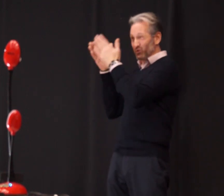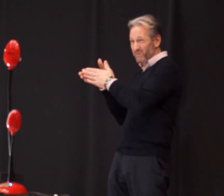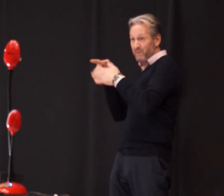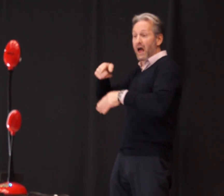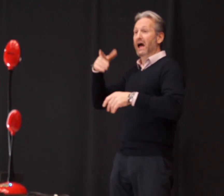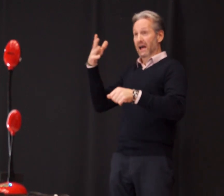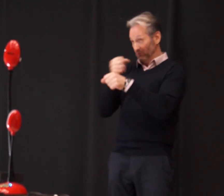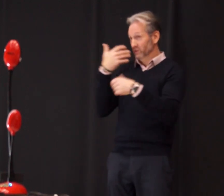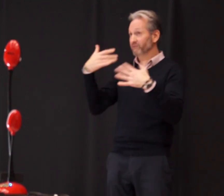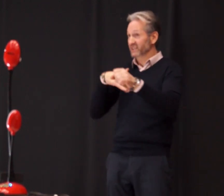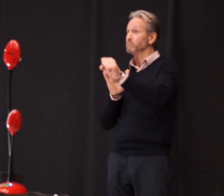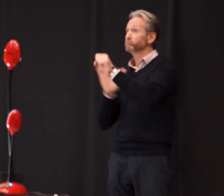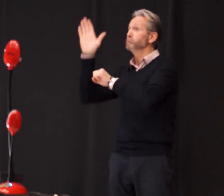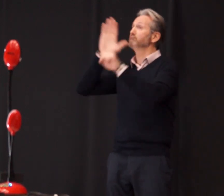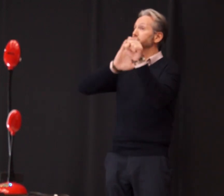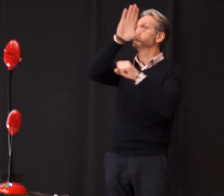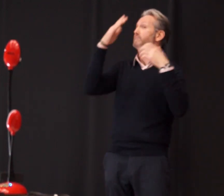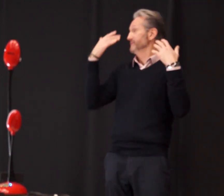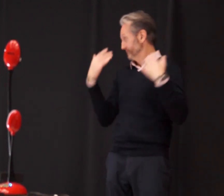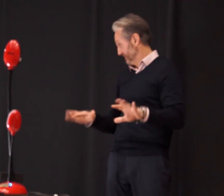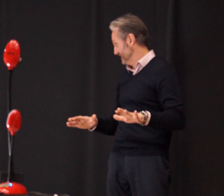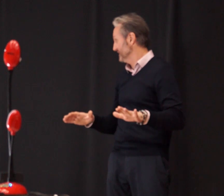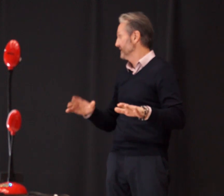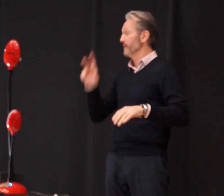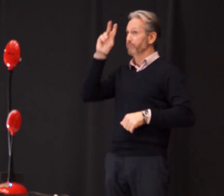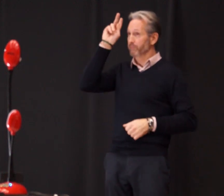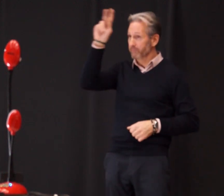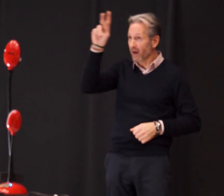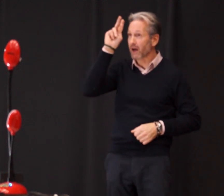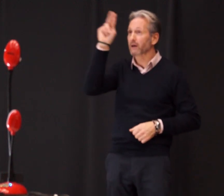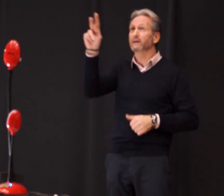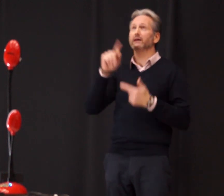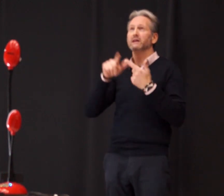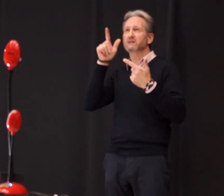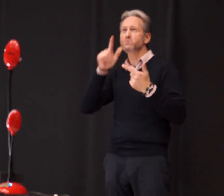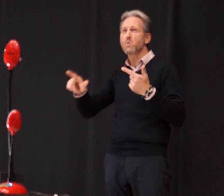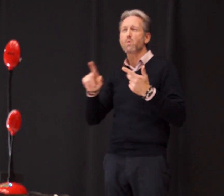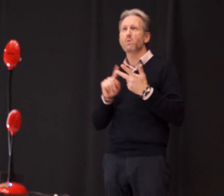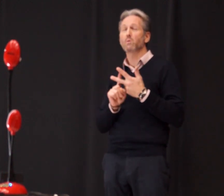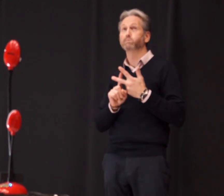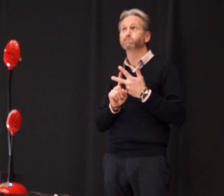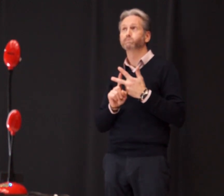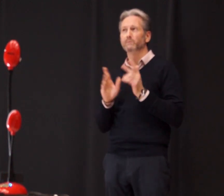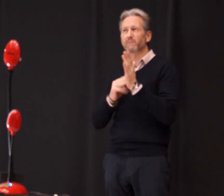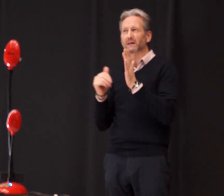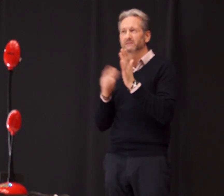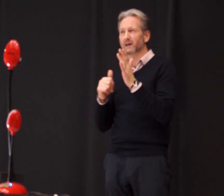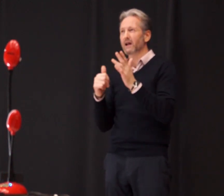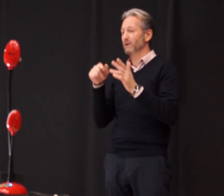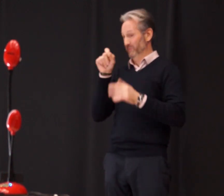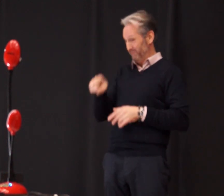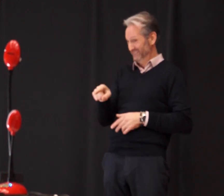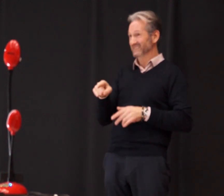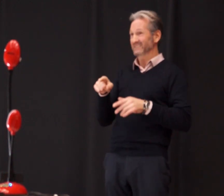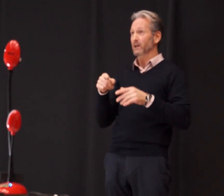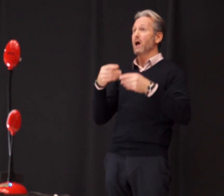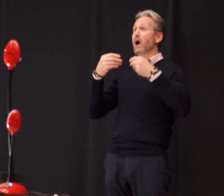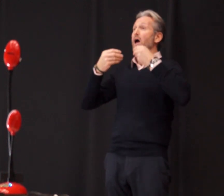avec des financements, d'essayer de développer des choses qui permettent de traiter la langue première. Et je suis déjà intervenu sur Paris, sur Lyon,